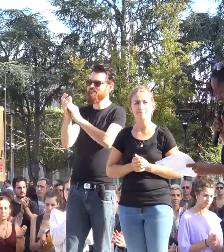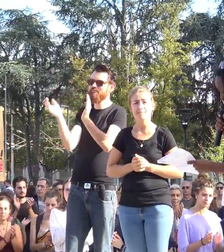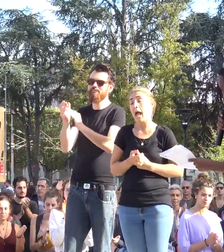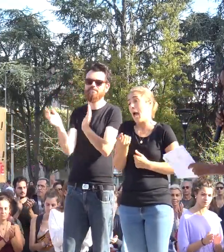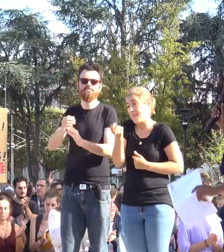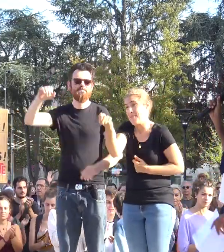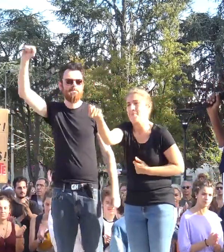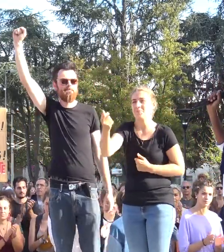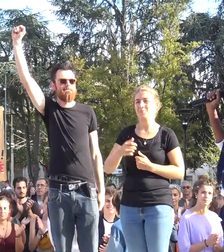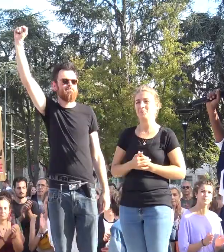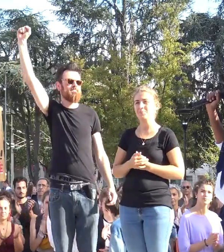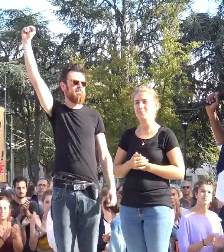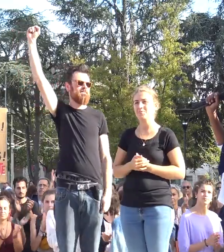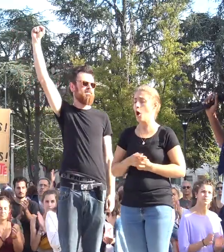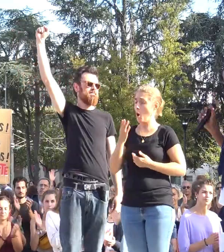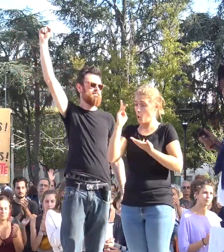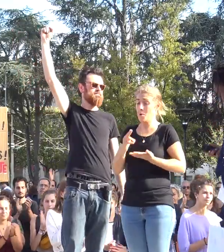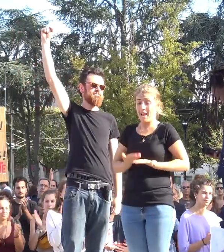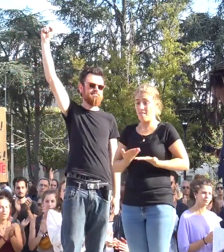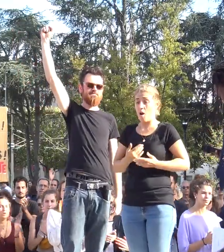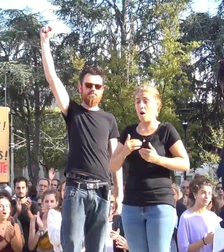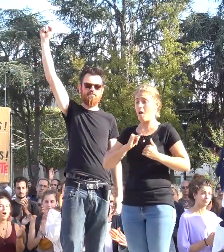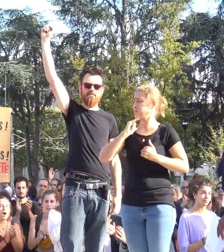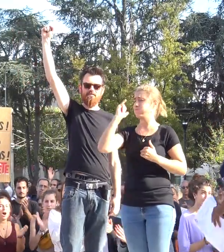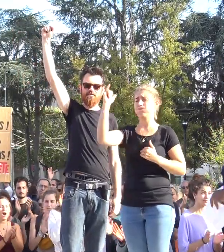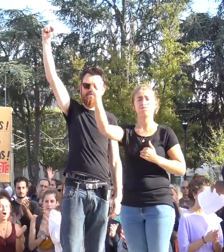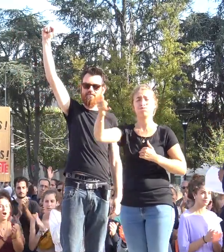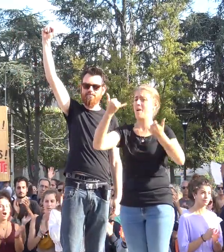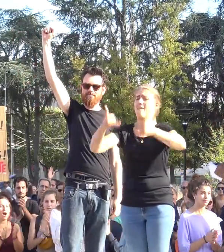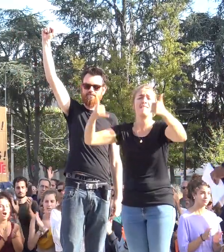Et à bientôt. Ce n'est que le début!